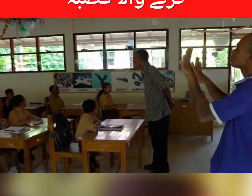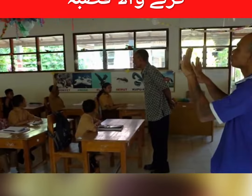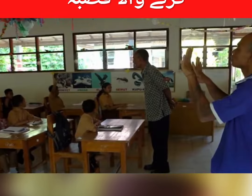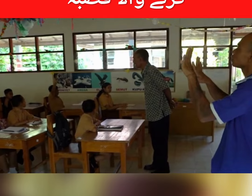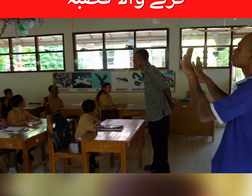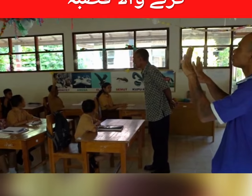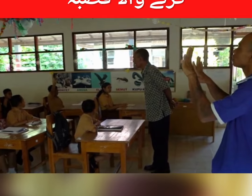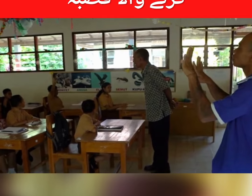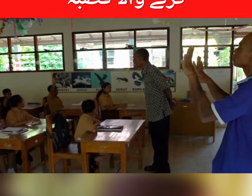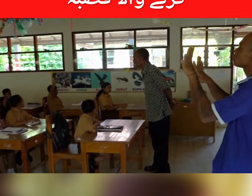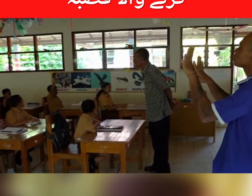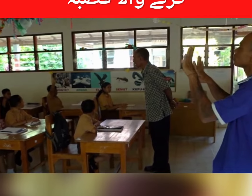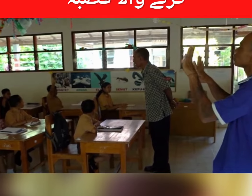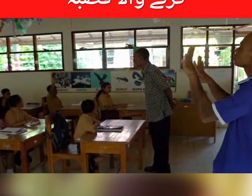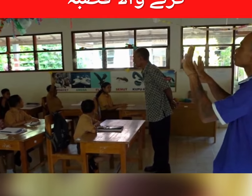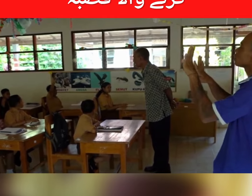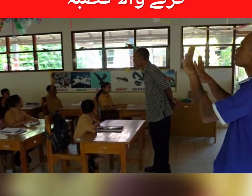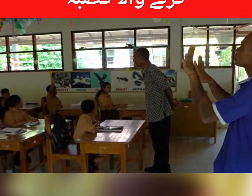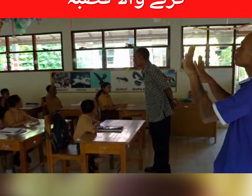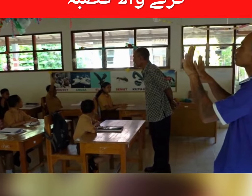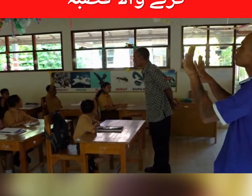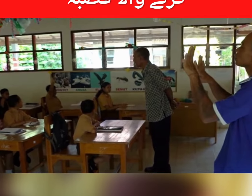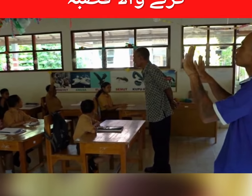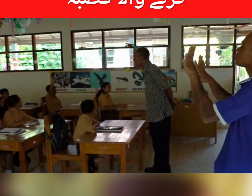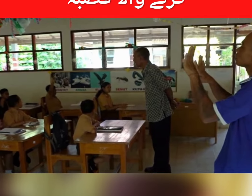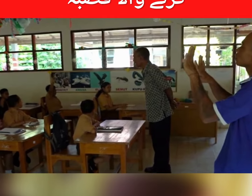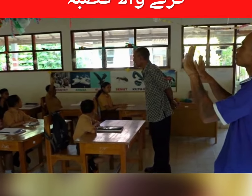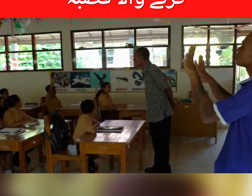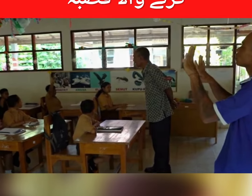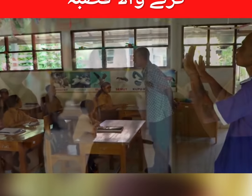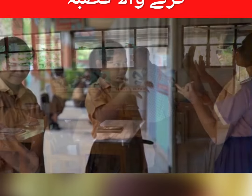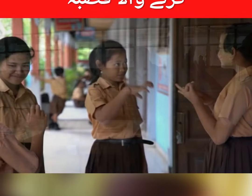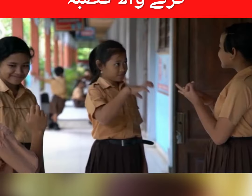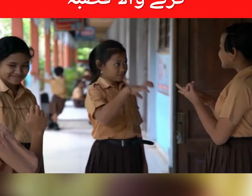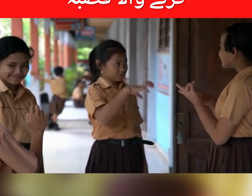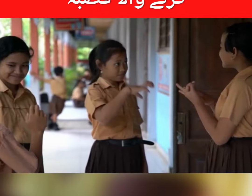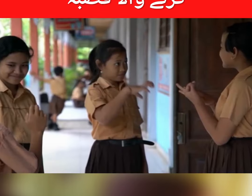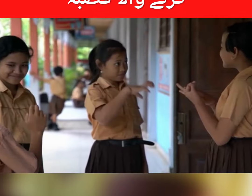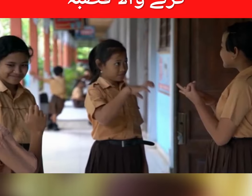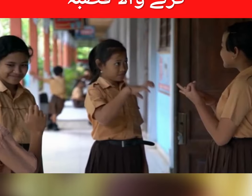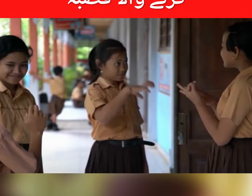आ रही है। बैंक काला के तमाम बच्चों, ख्वाह वो समाज से महरूम हो या ना हो, उन पर यह लाजिम